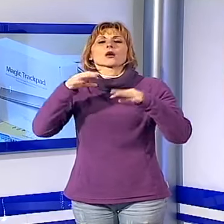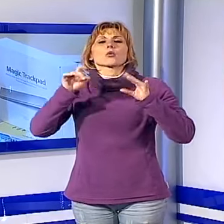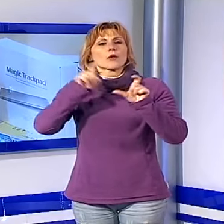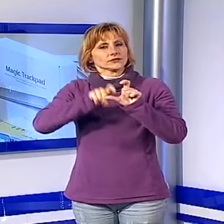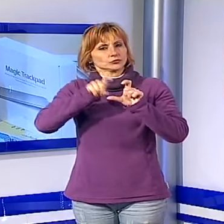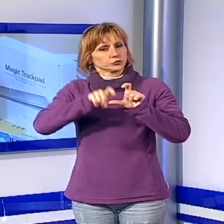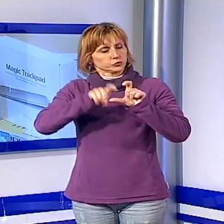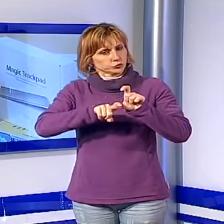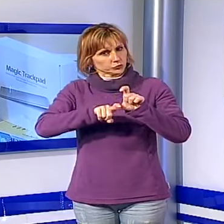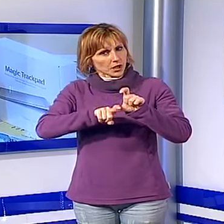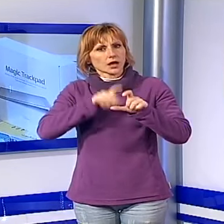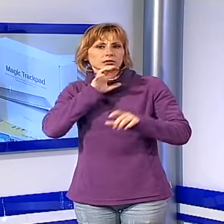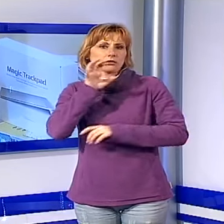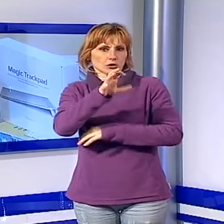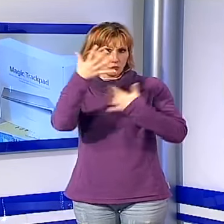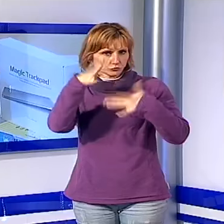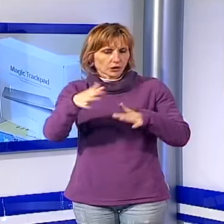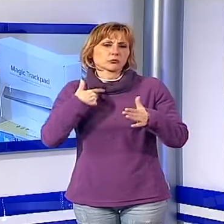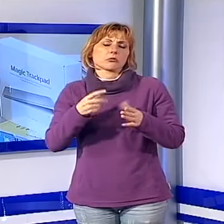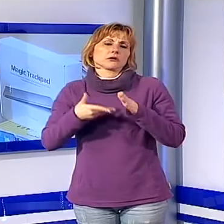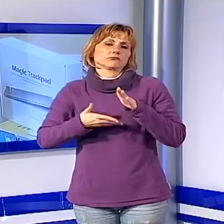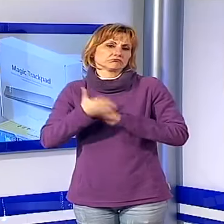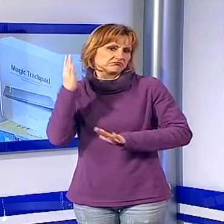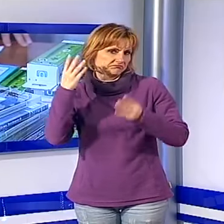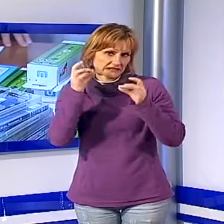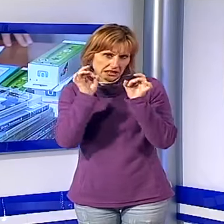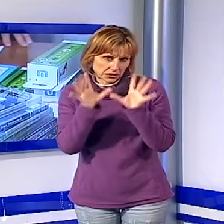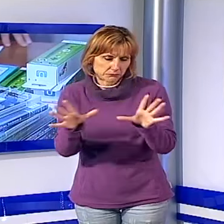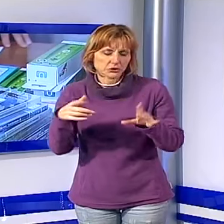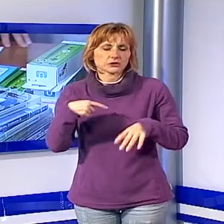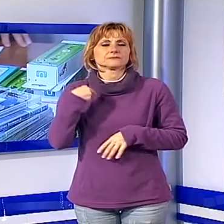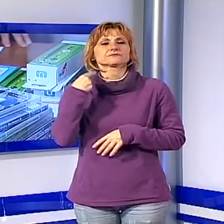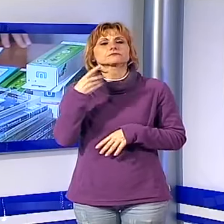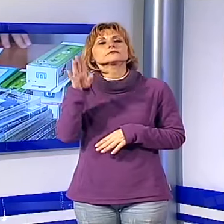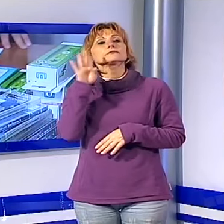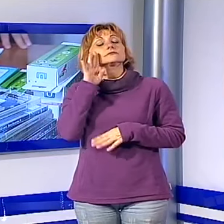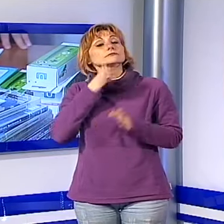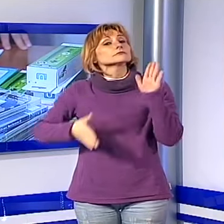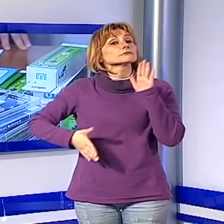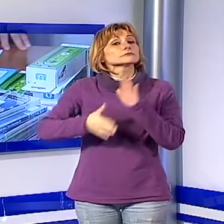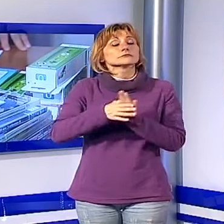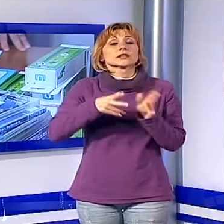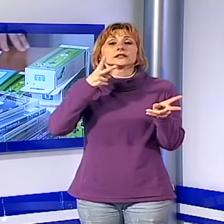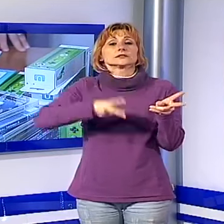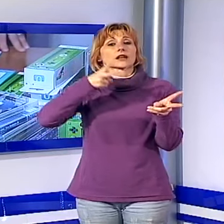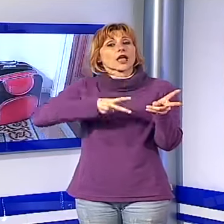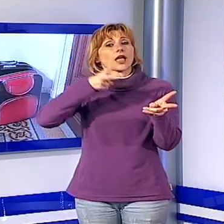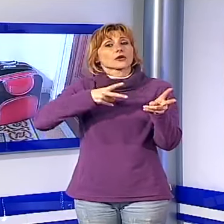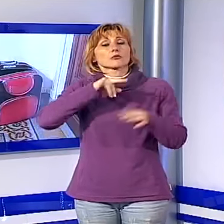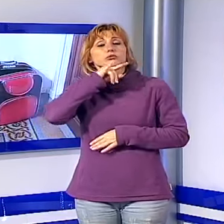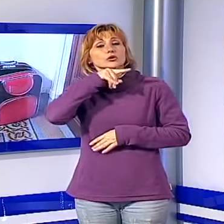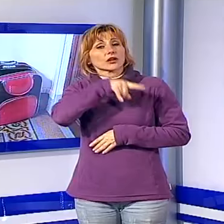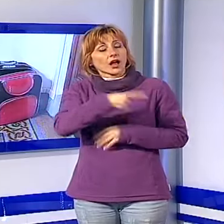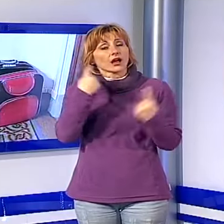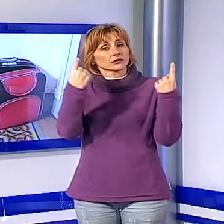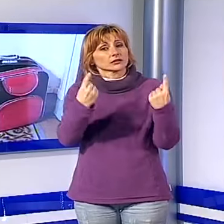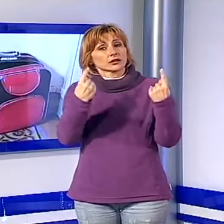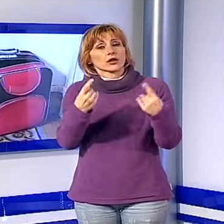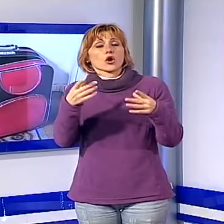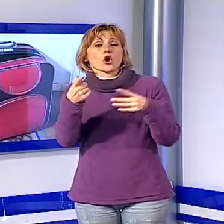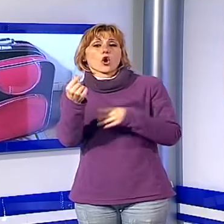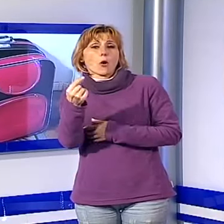rilasciato ma pedinato da agenti in borghese. L'uomo si è quindi recato in treno a Porcari, dove a tenderlo c'era la complice. I due